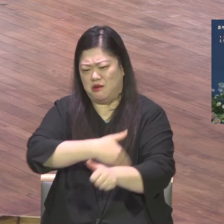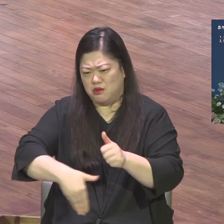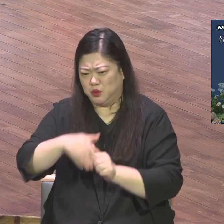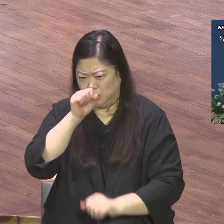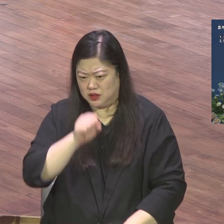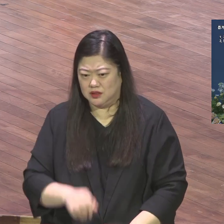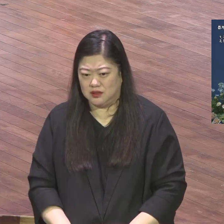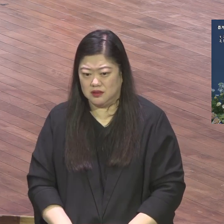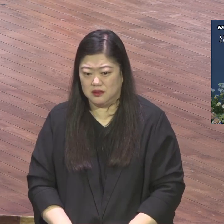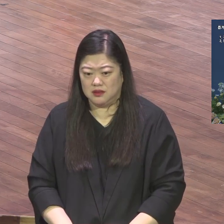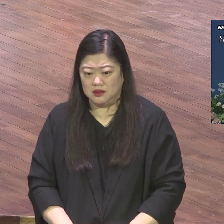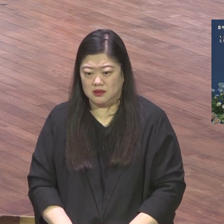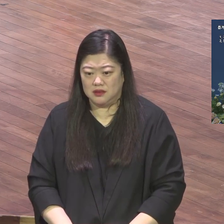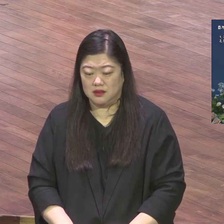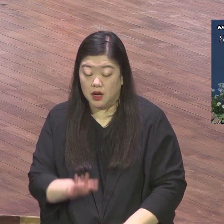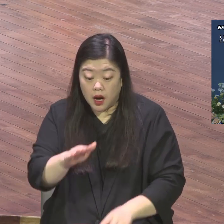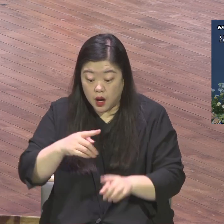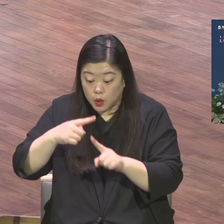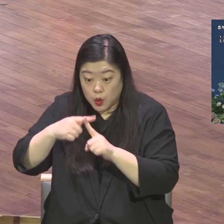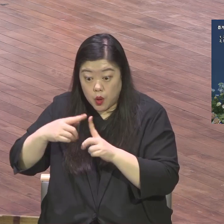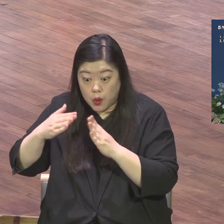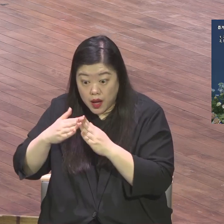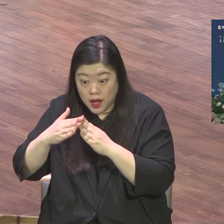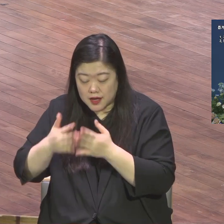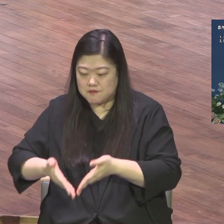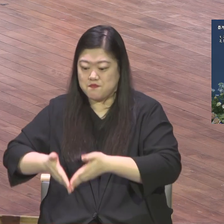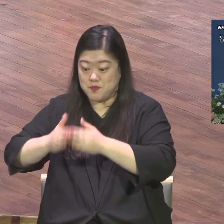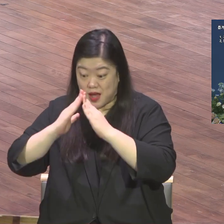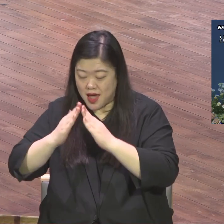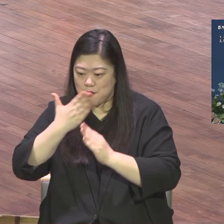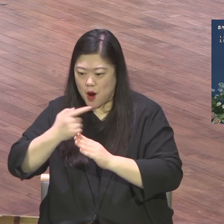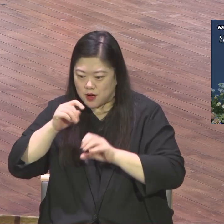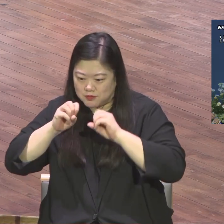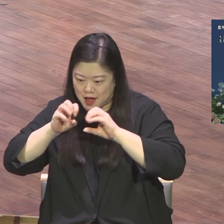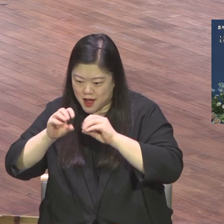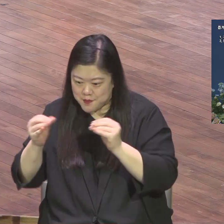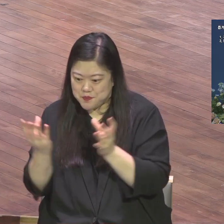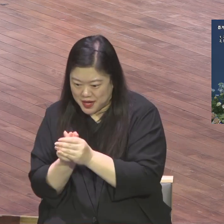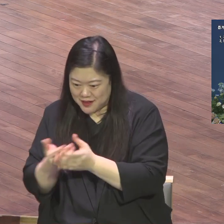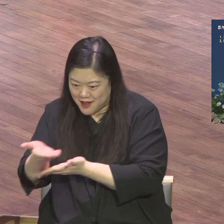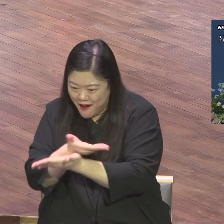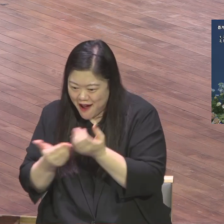복음 증가하지 않으면 이 존재할 이유가 없어요. 우리끼리 모이고 말 건데